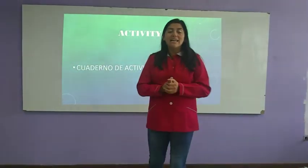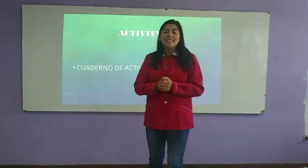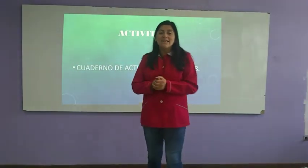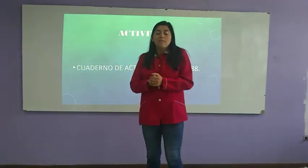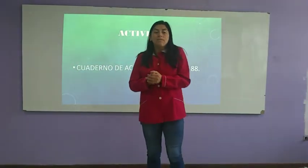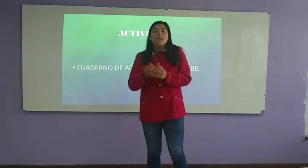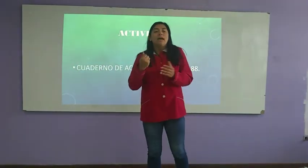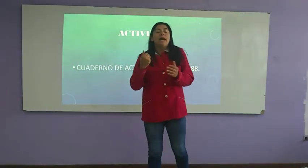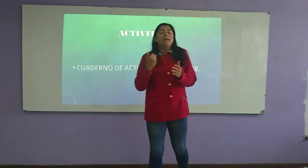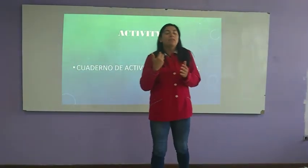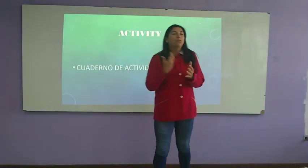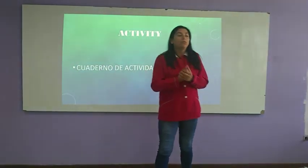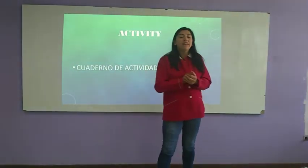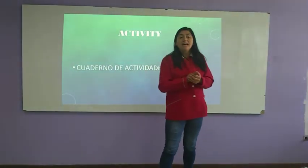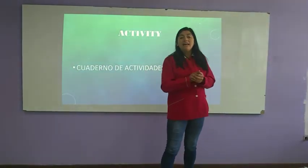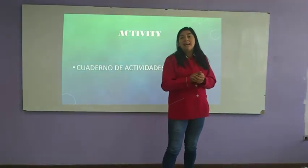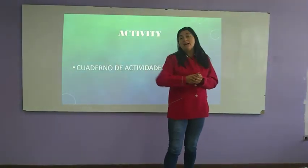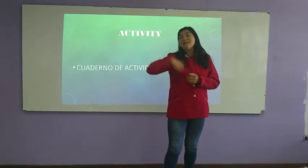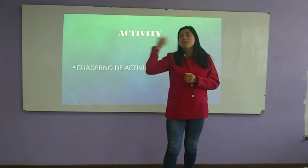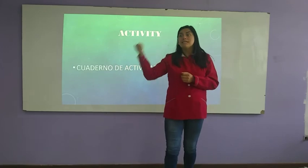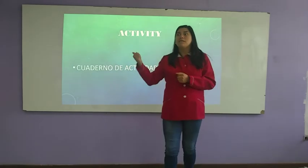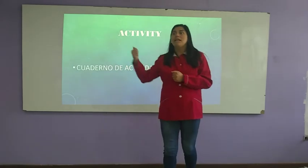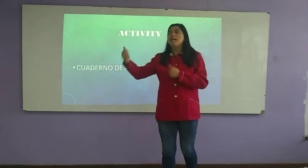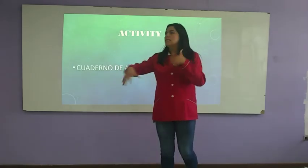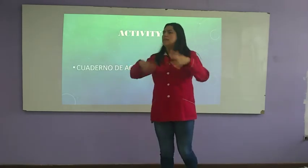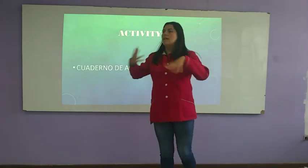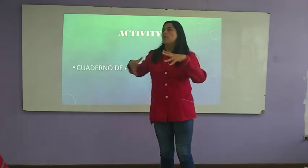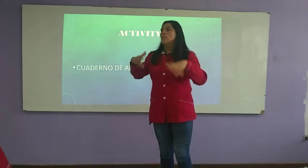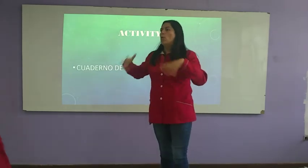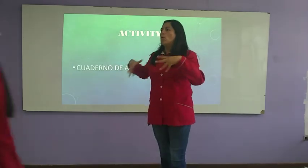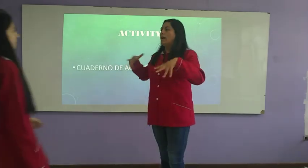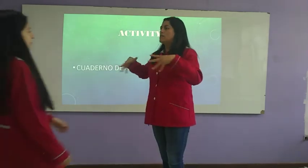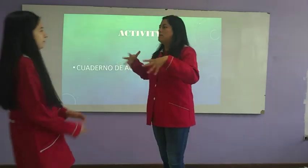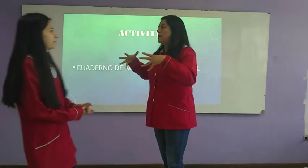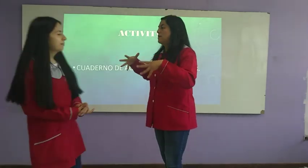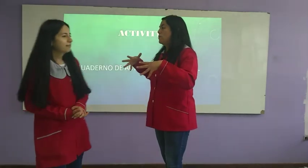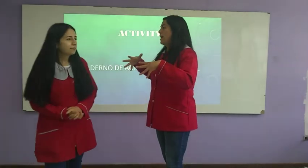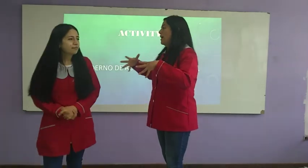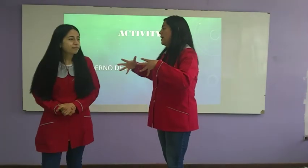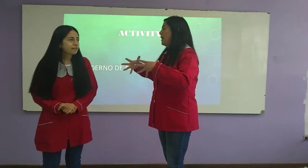clase. A estudiar. La próxima semana ya se viene como una experimentación,